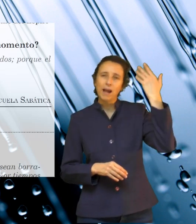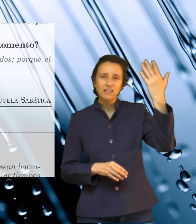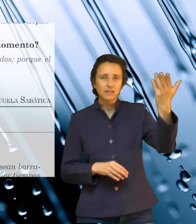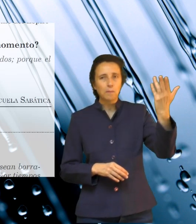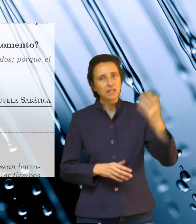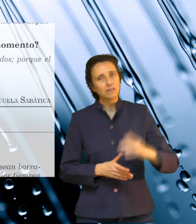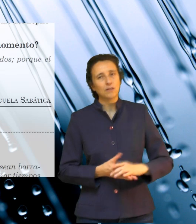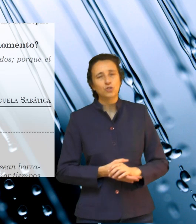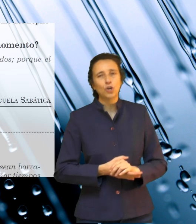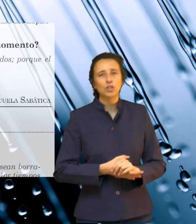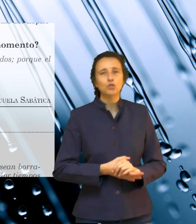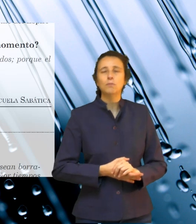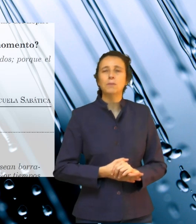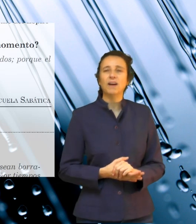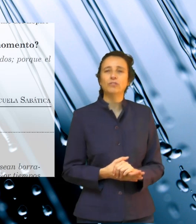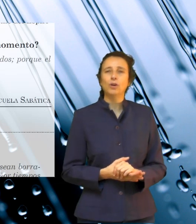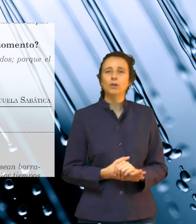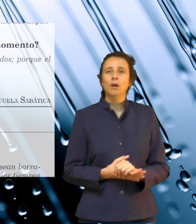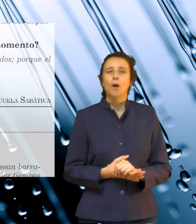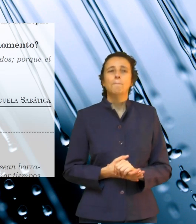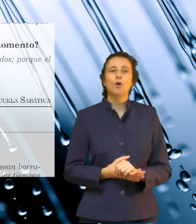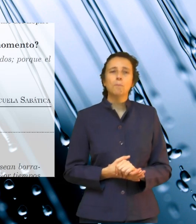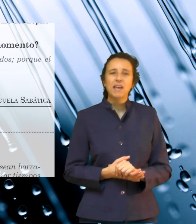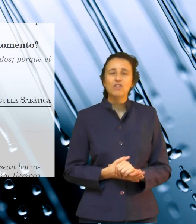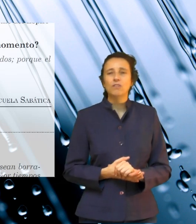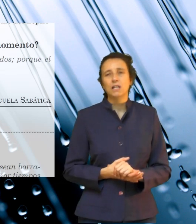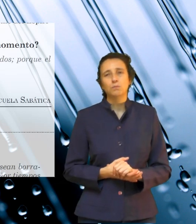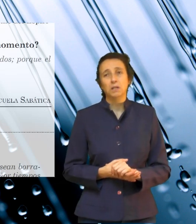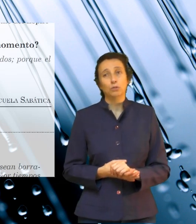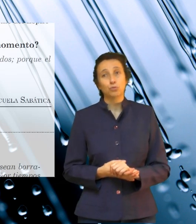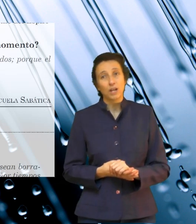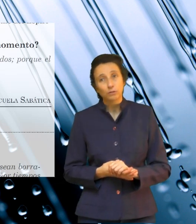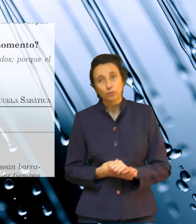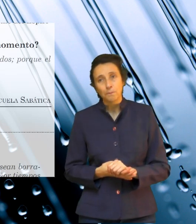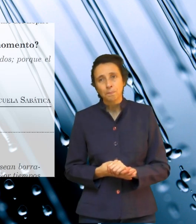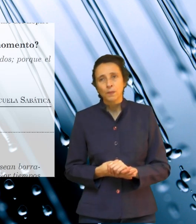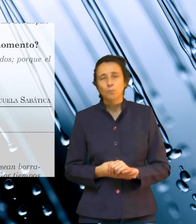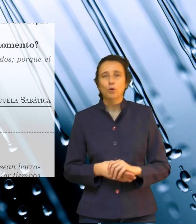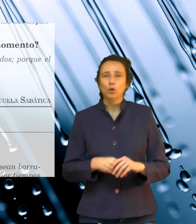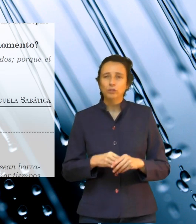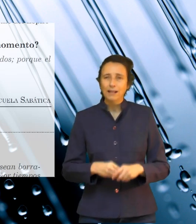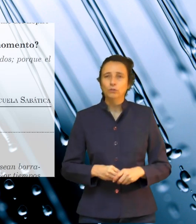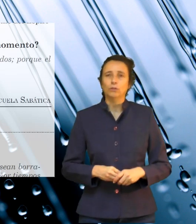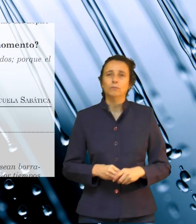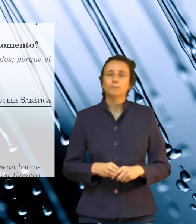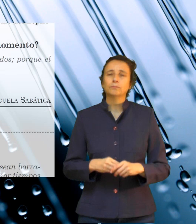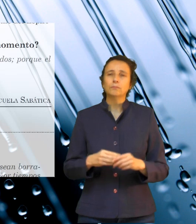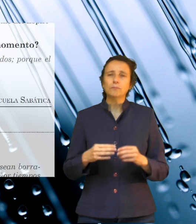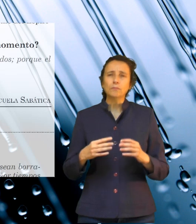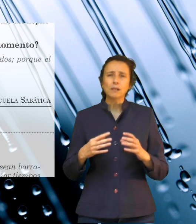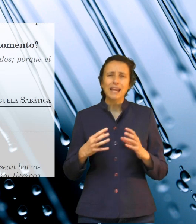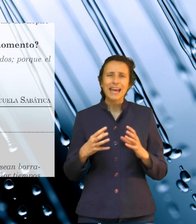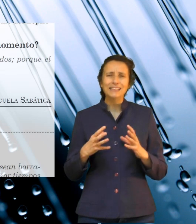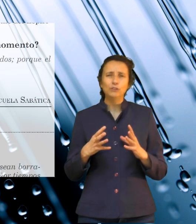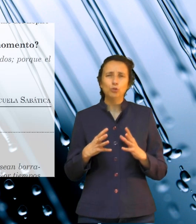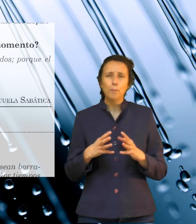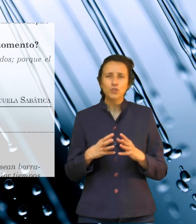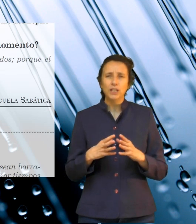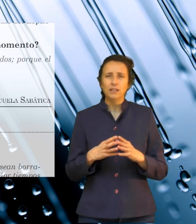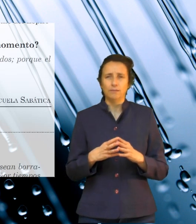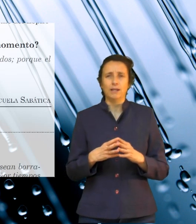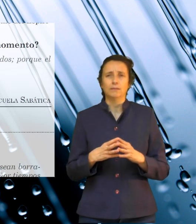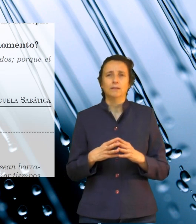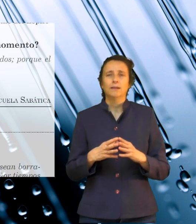a su máxima extensión y sublimación por medio del Espíritu Santo. Por lo tanto, la